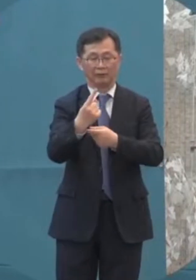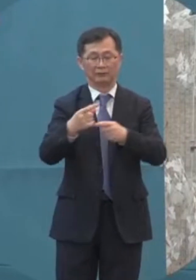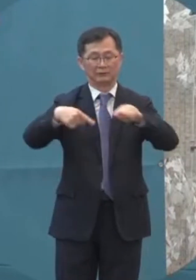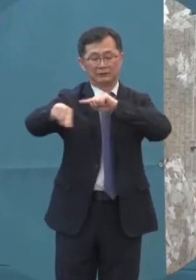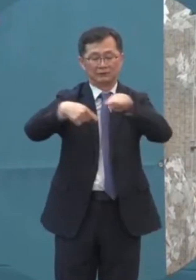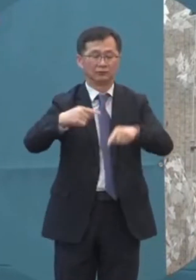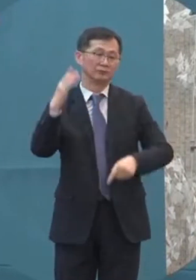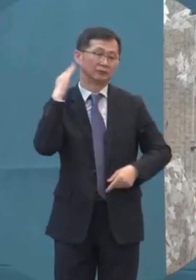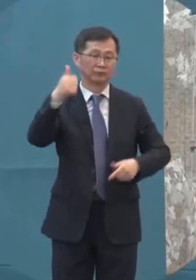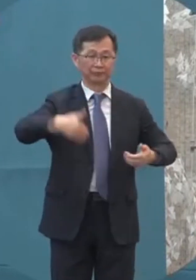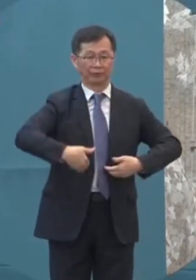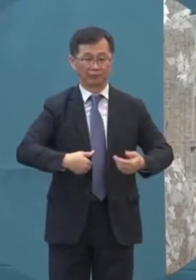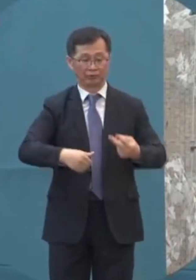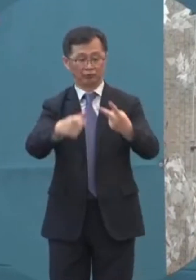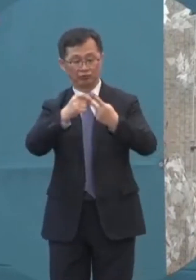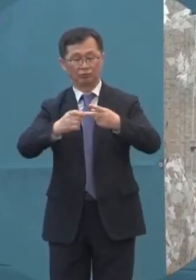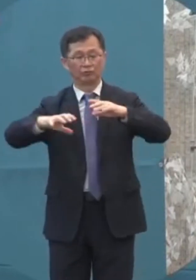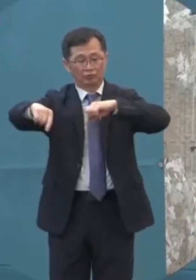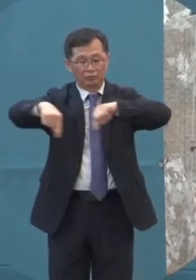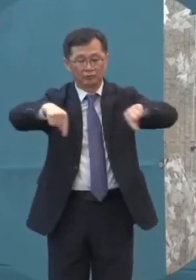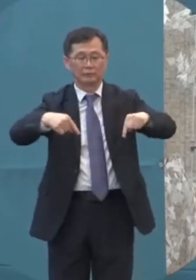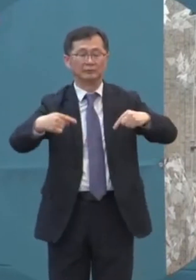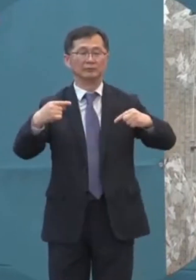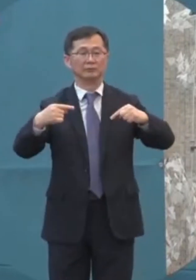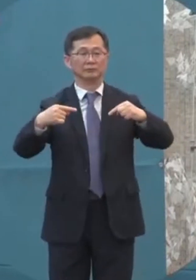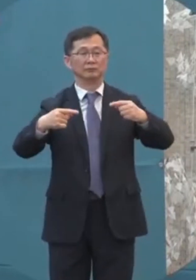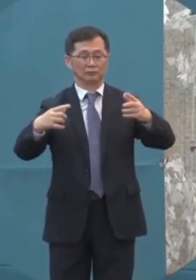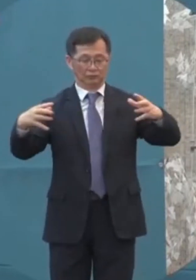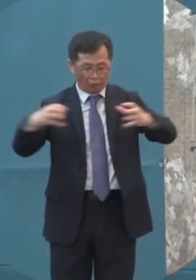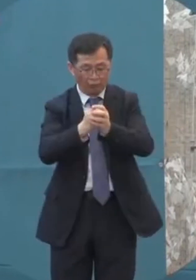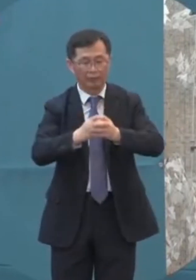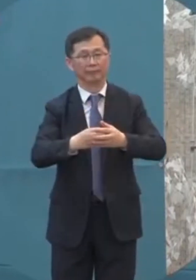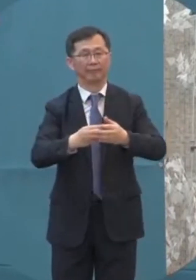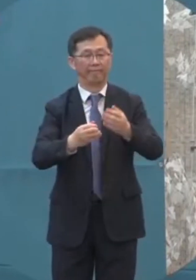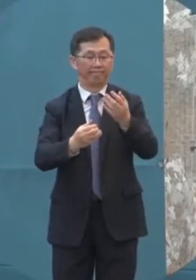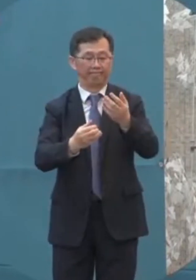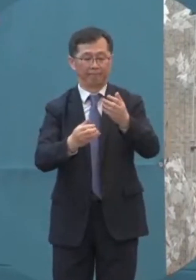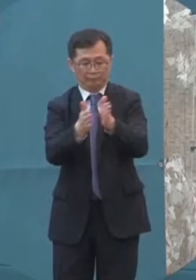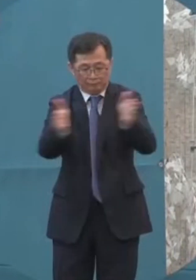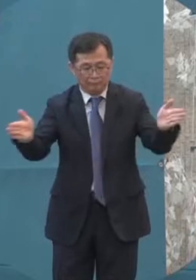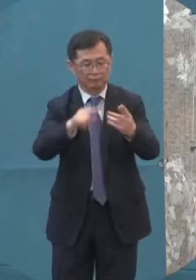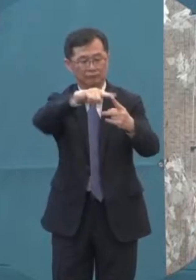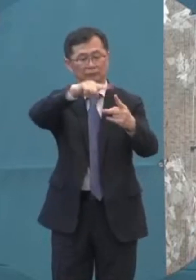필요하고 둘째는 통합형 정치가 이루어져야 됩니다.